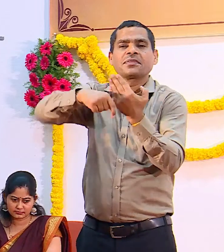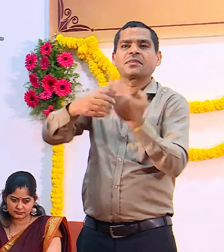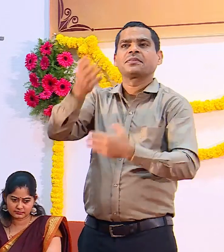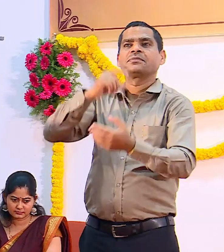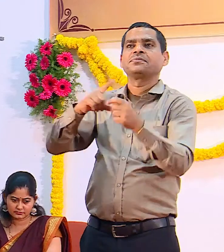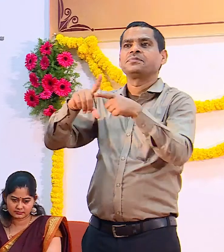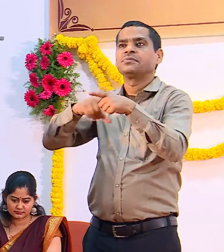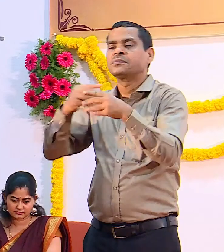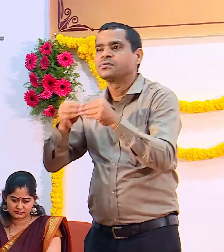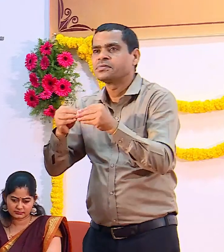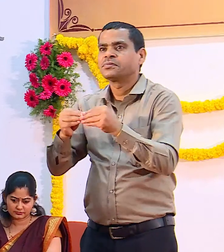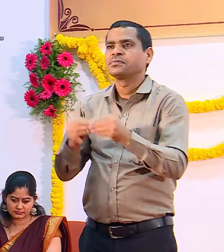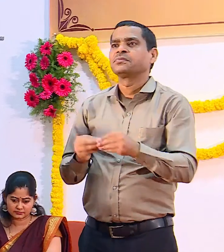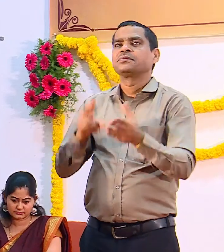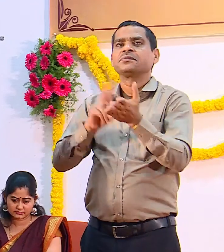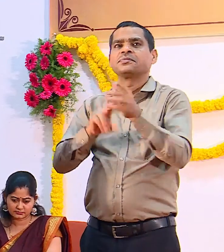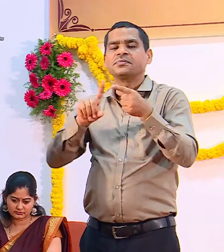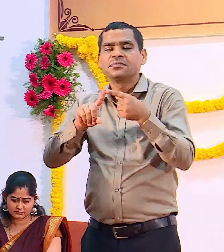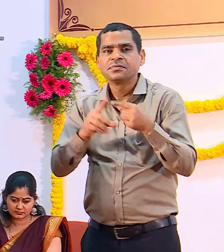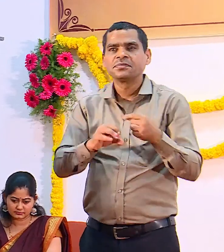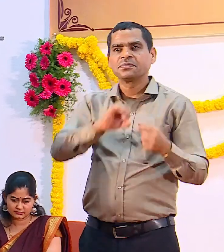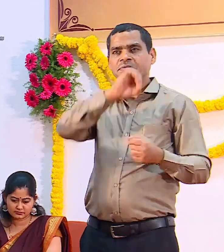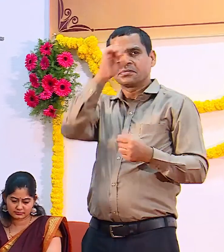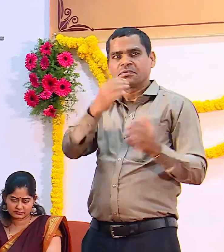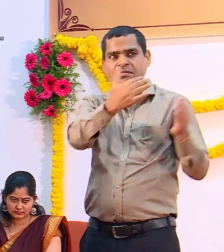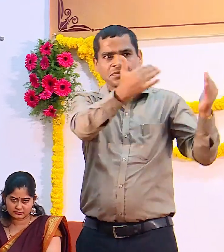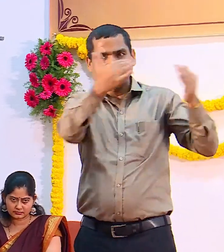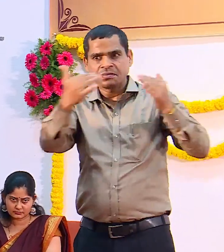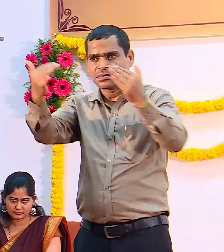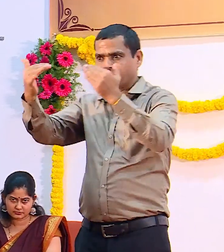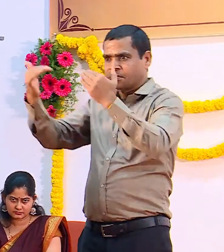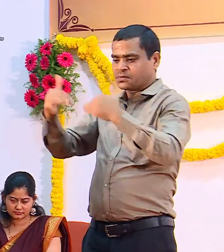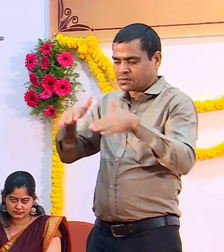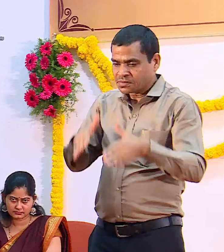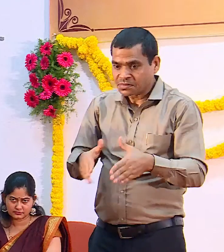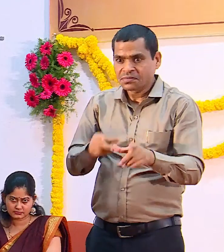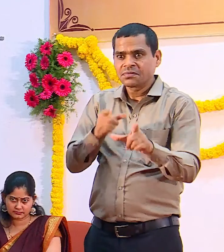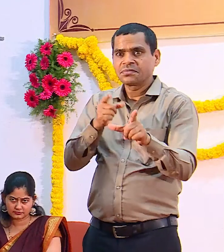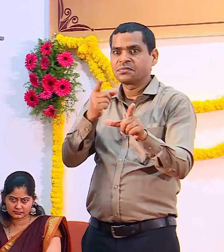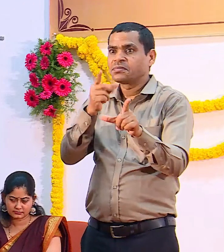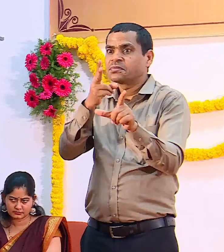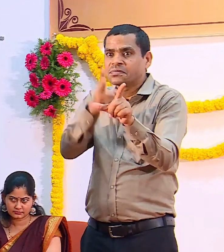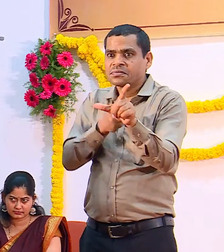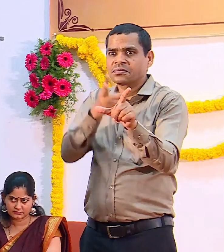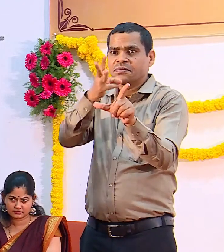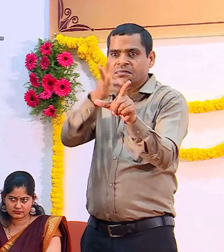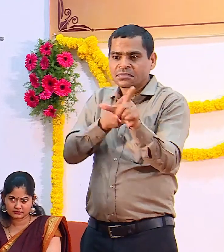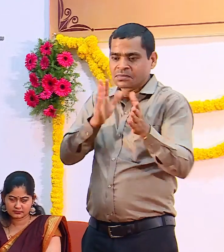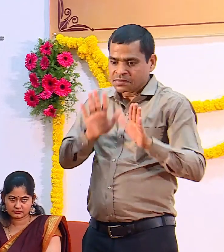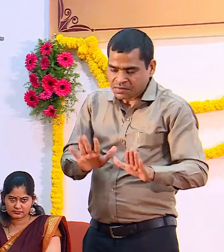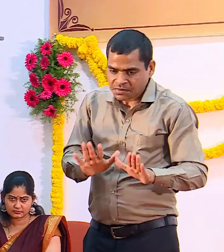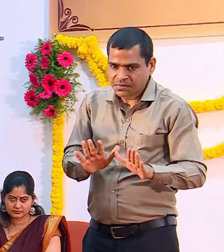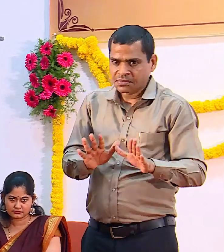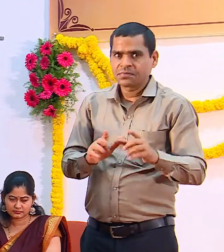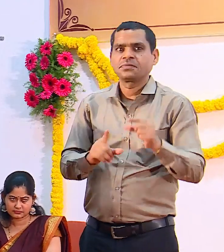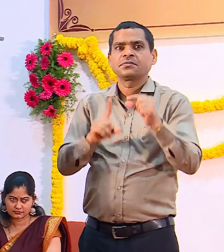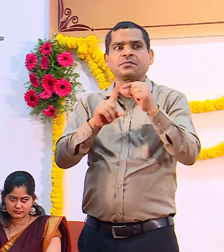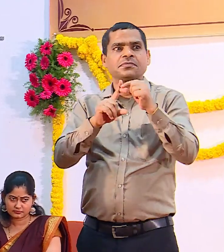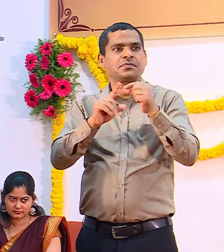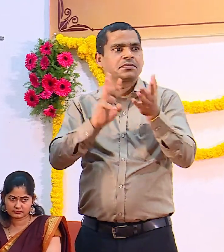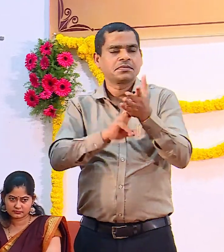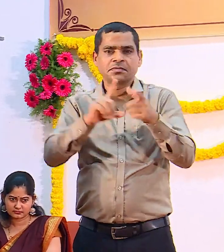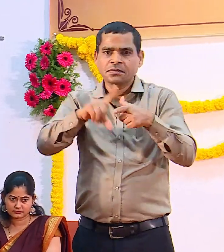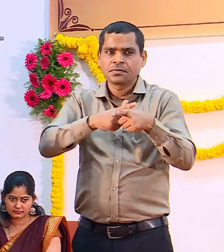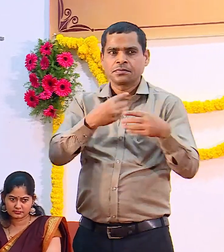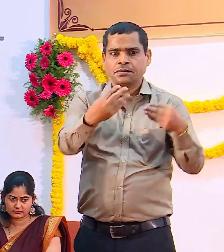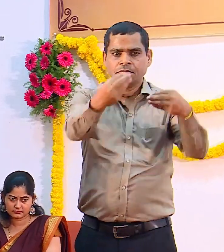नॉर्थ ईस्ट से और कोई उड़ीसा से, जो यहाँ आके रह रहे हैं, 3-3 साल तक रह रहे हैं, तो इस उसमें किस तरह से हम पीएमजे के पैकेजेस में